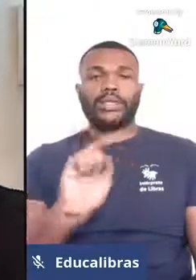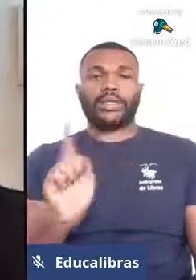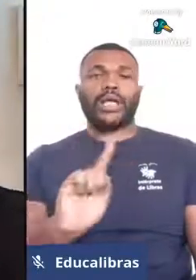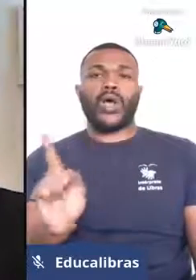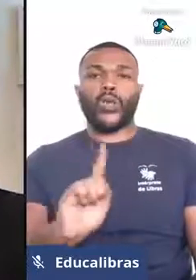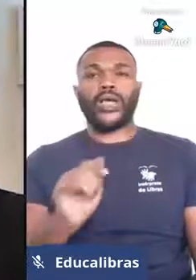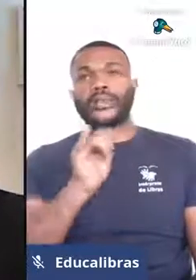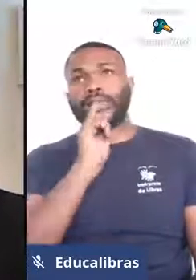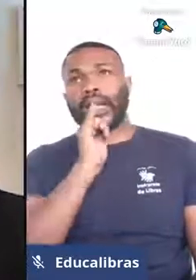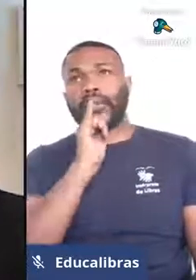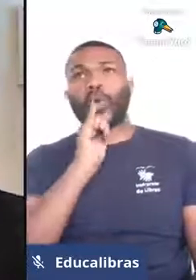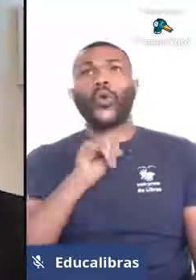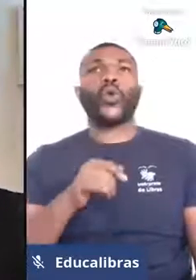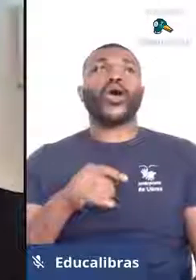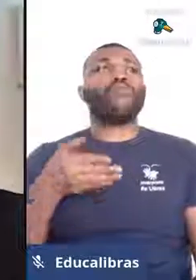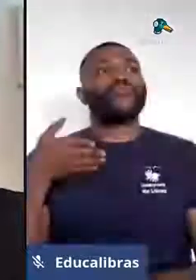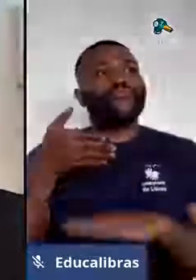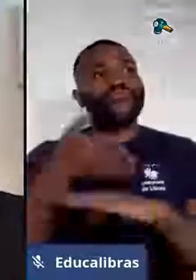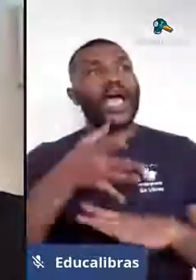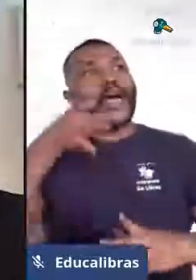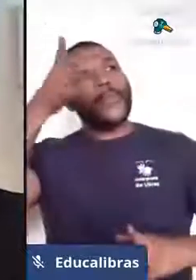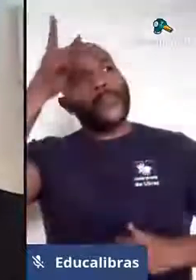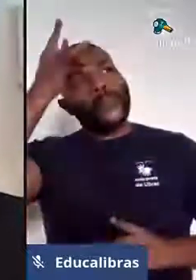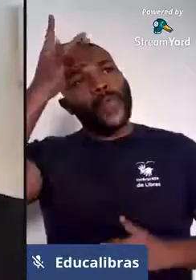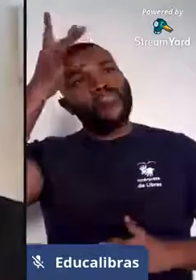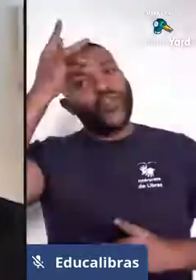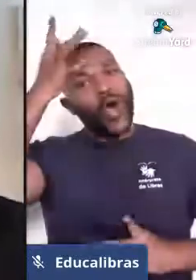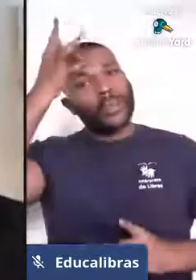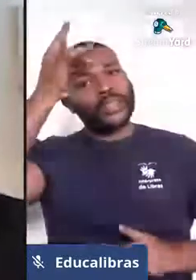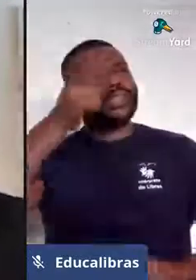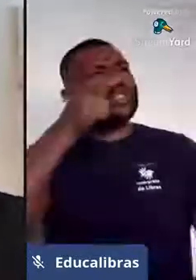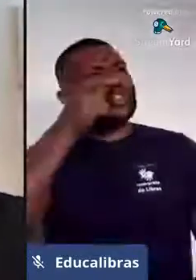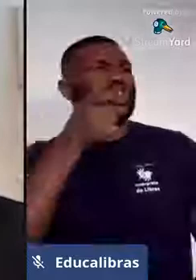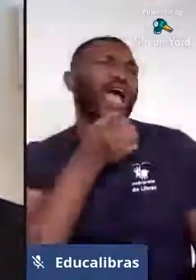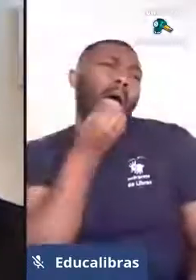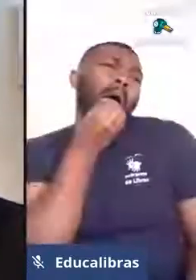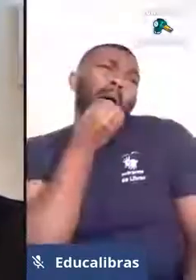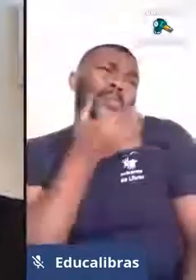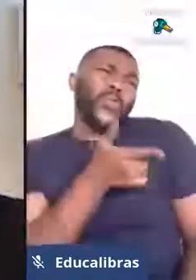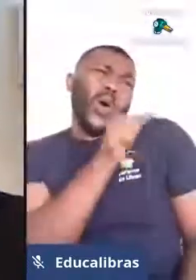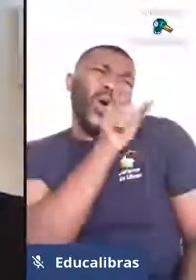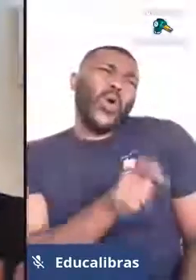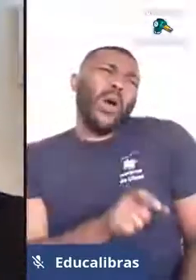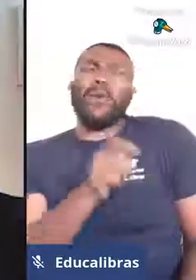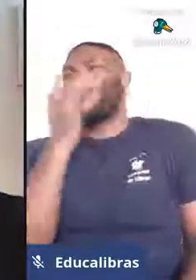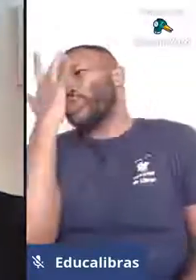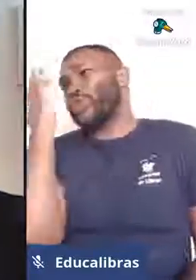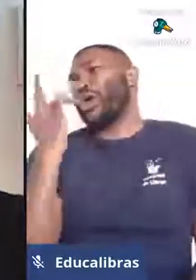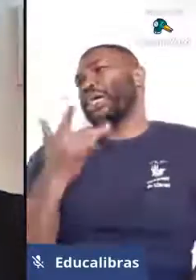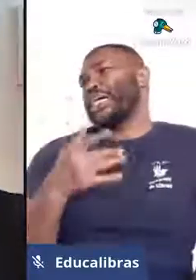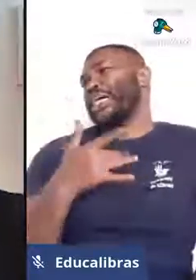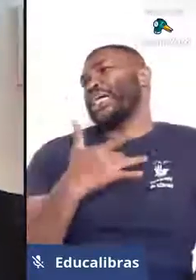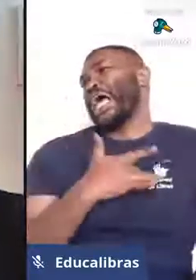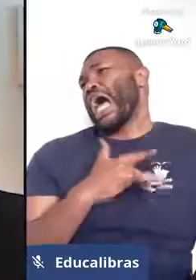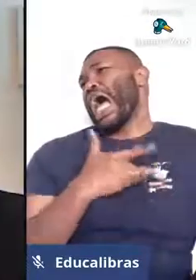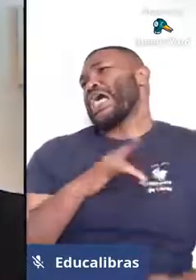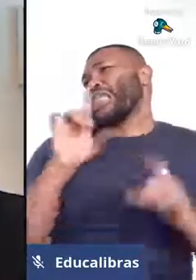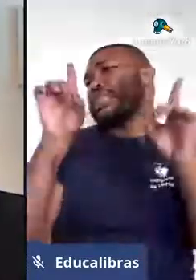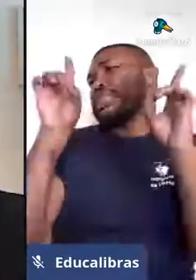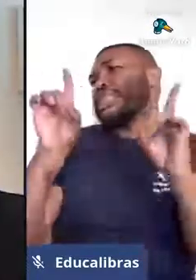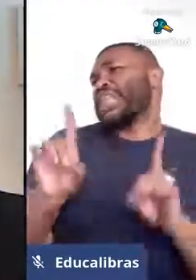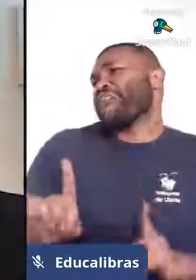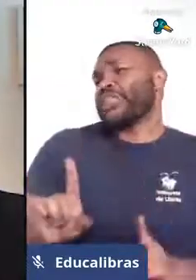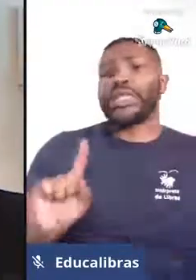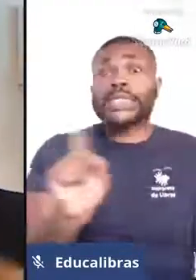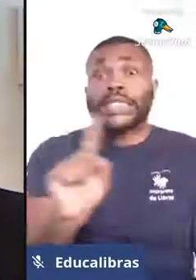uma performance e falar assim, olha, até que é bom para alguém com deficiência. Isso é terrível. Então, a arte tem que ser de alto nível,